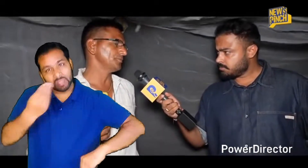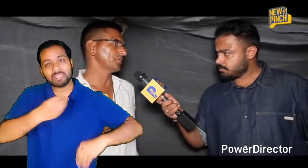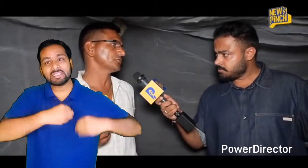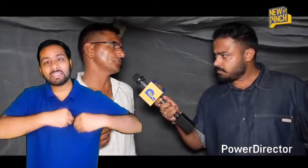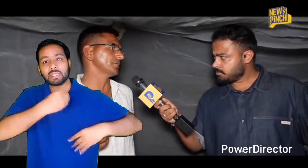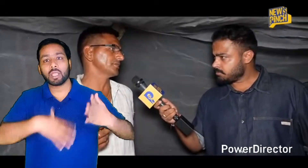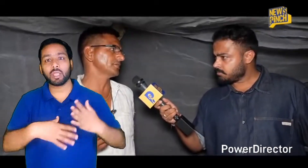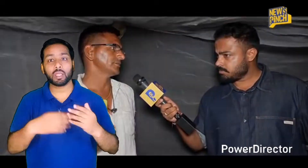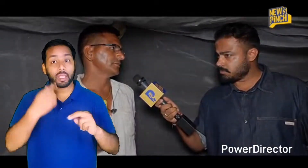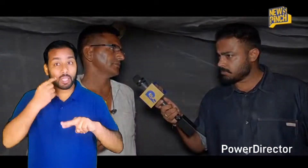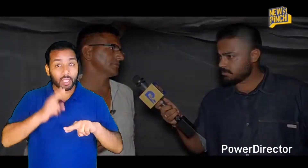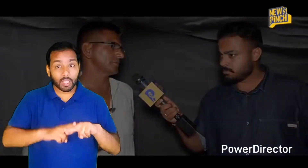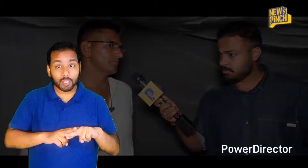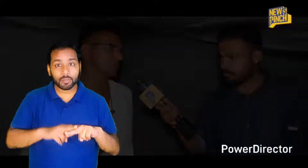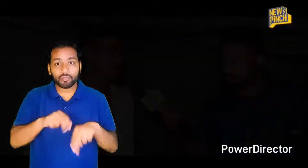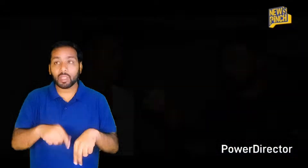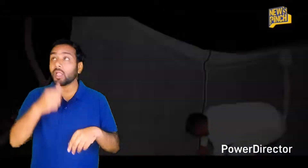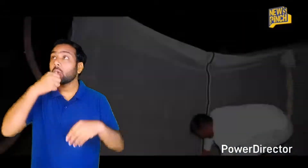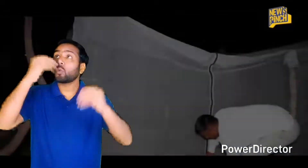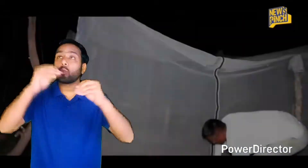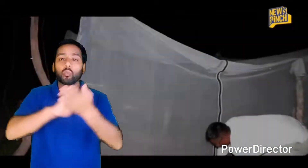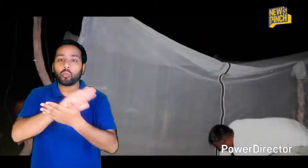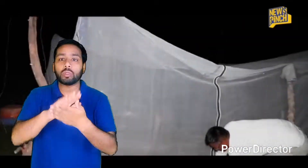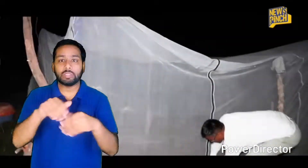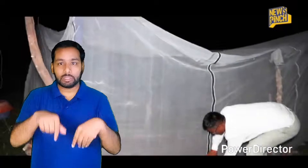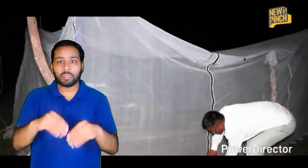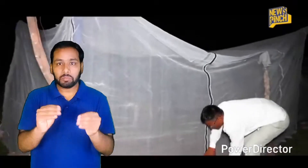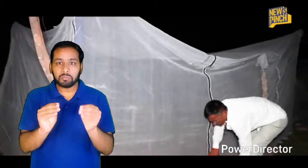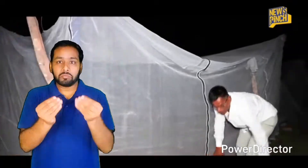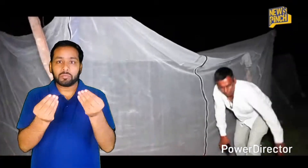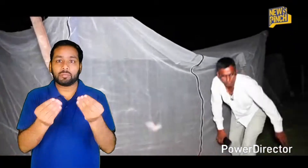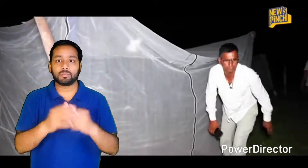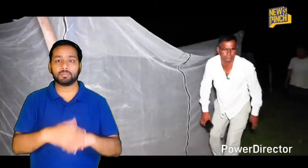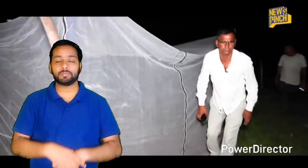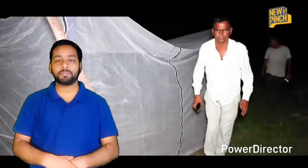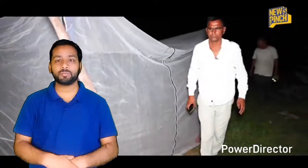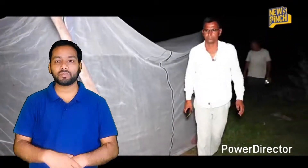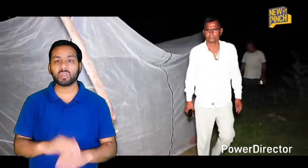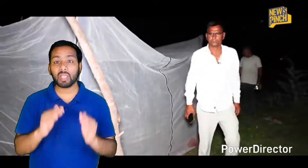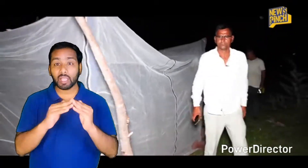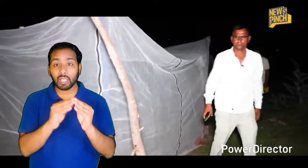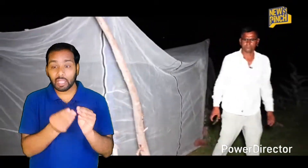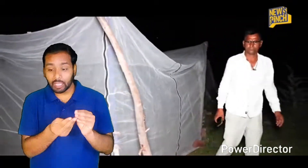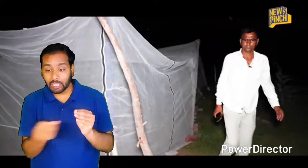जाते हैं। अभी पानी सूखे हैं, कई बार तो इसको घर के बिल्कुल नज़दीक बांधना पड़ रहा है।